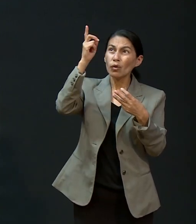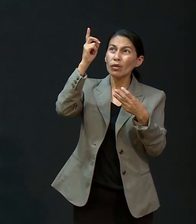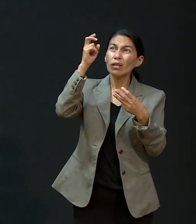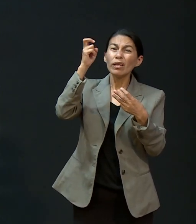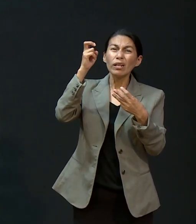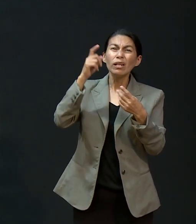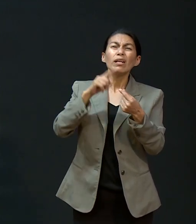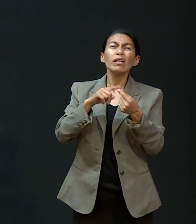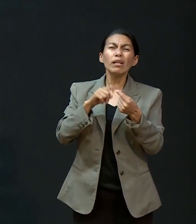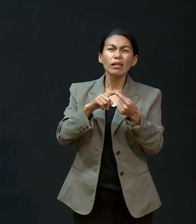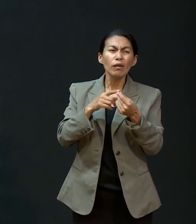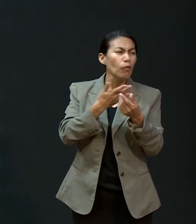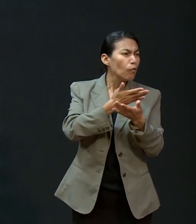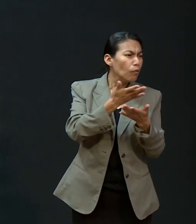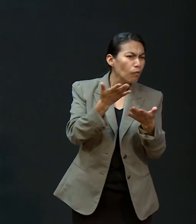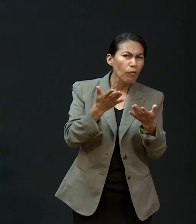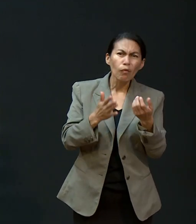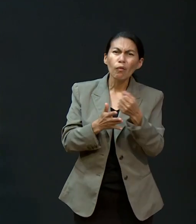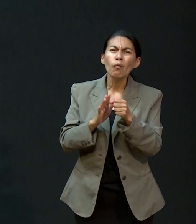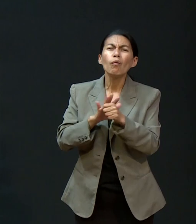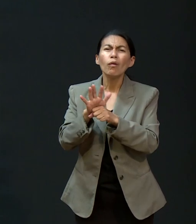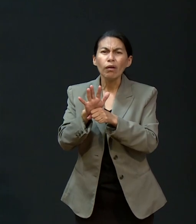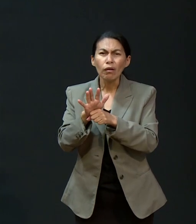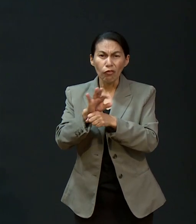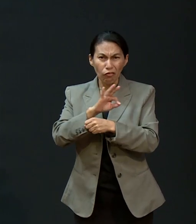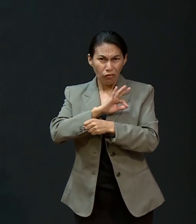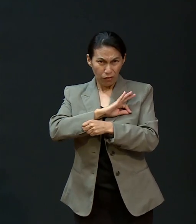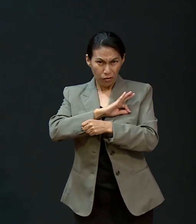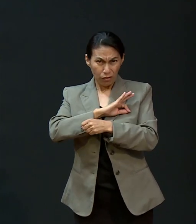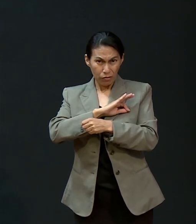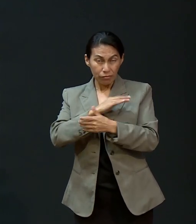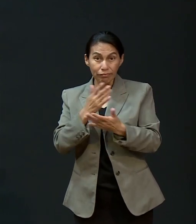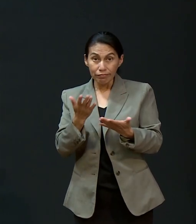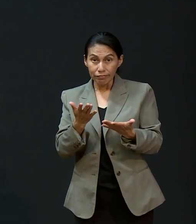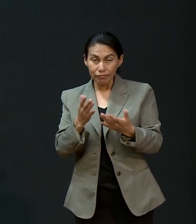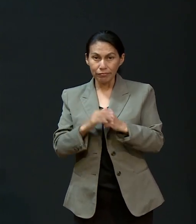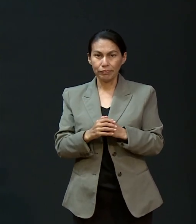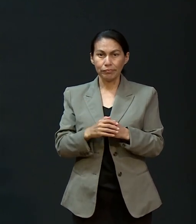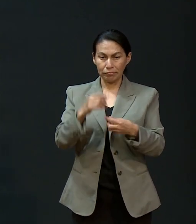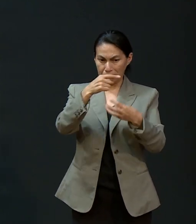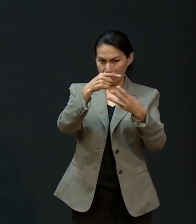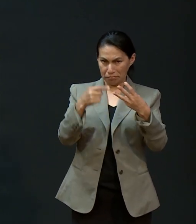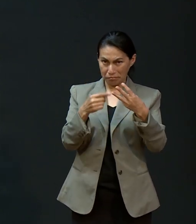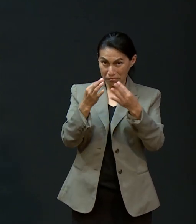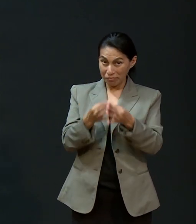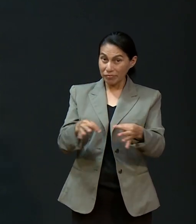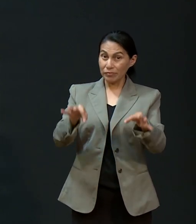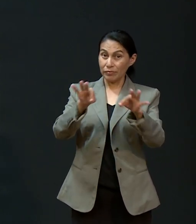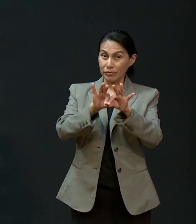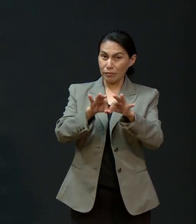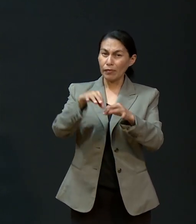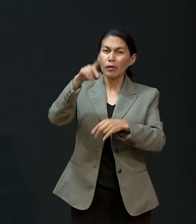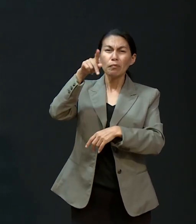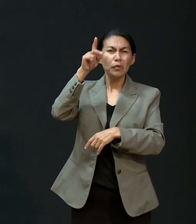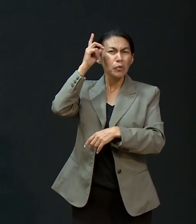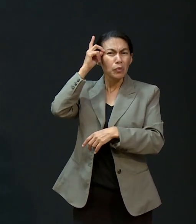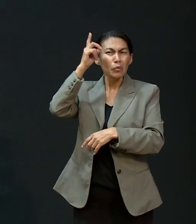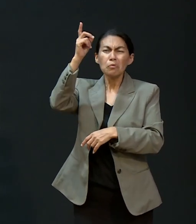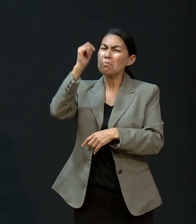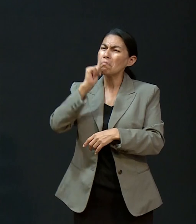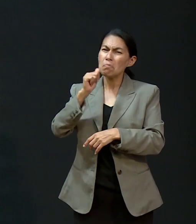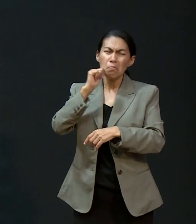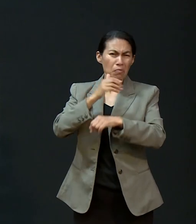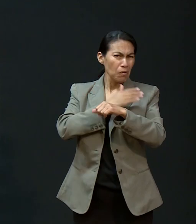¿quién va a ser tu Dios? ¿Quién es tu Dios? ¿Cuál es tu fe? En este